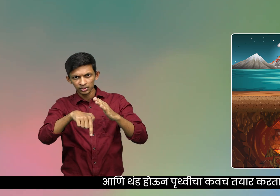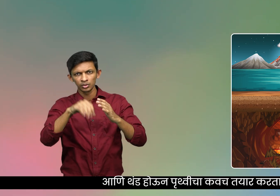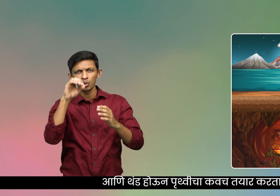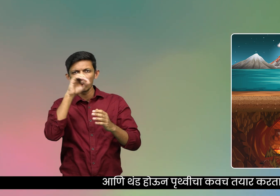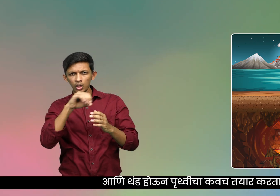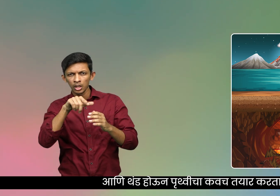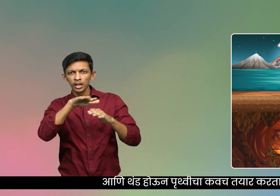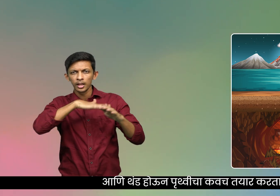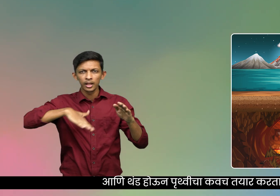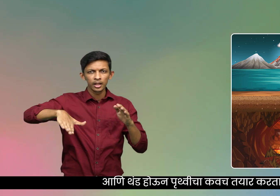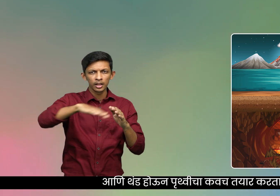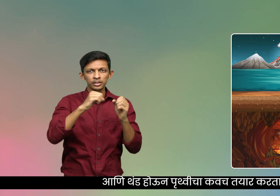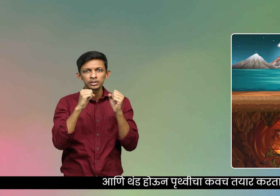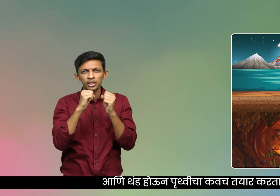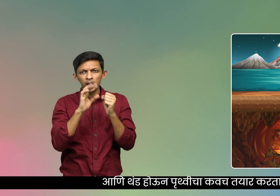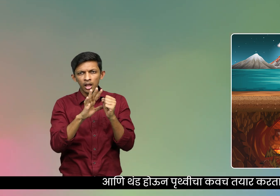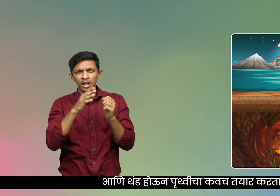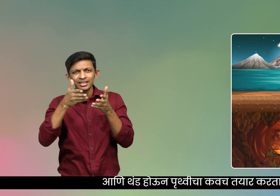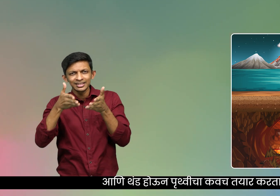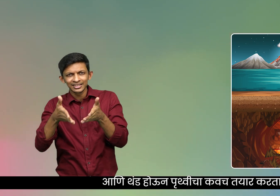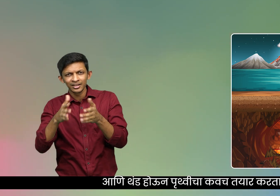आणि थंड होऊन पृथ्वीचा कवच तयार करतात.